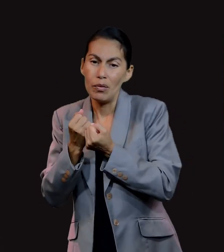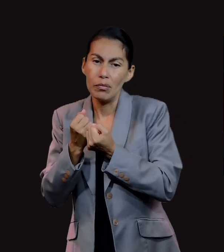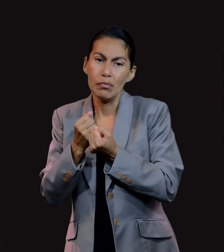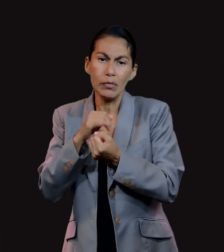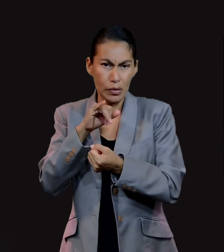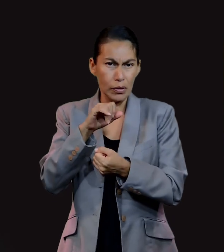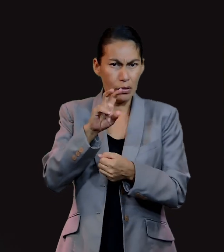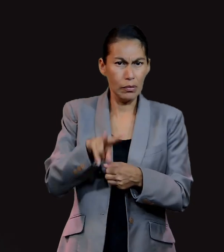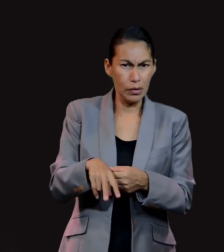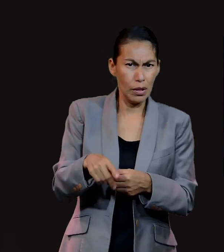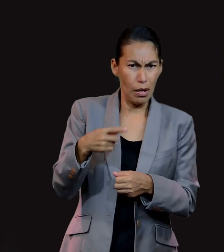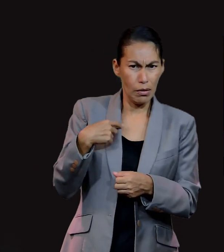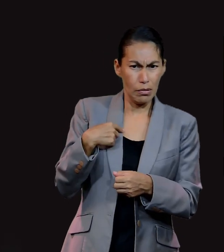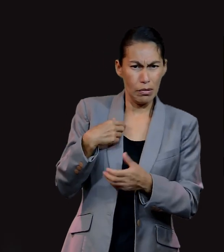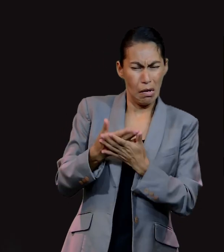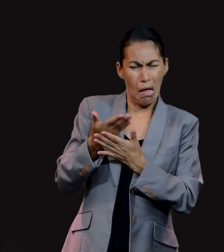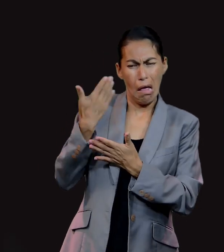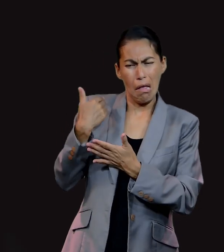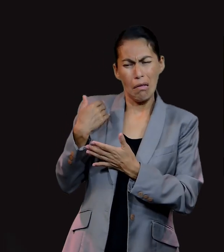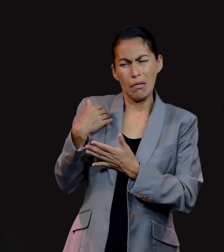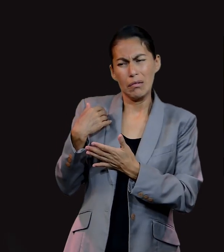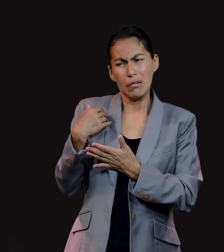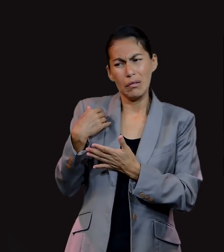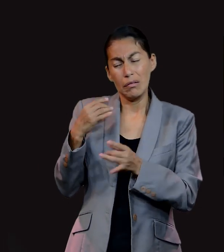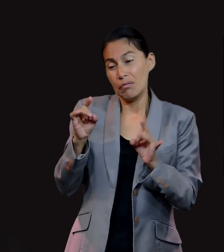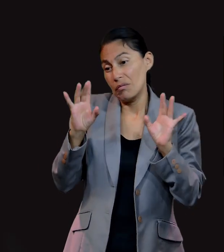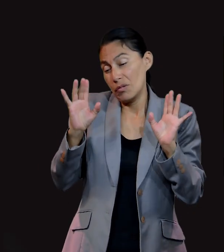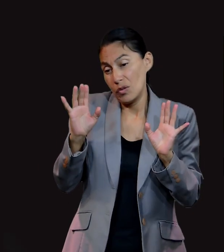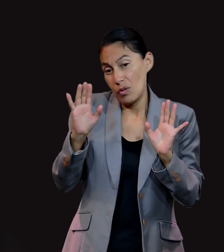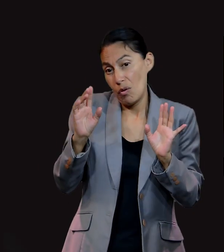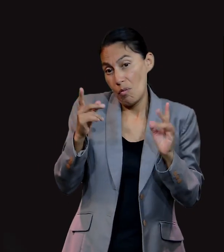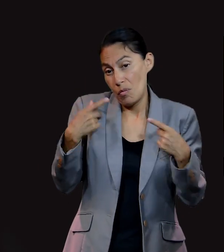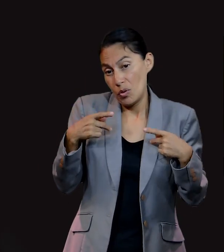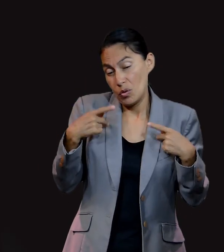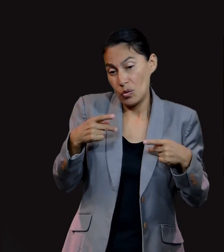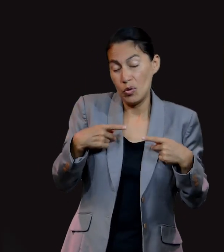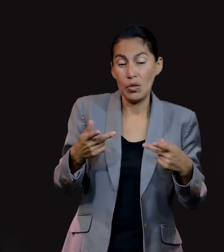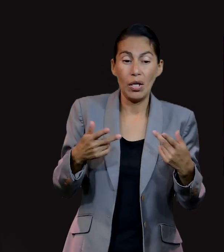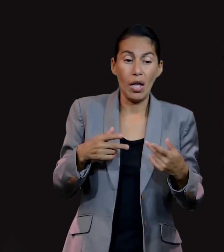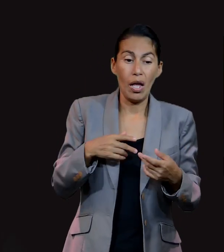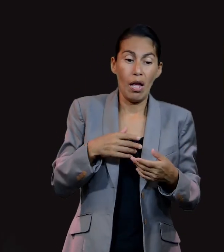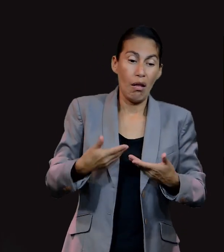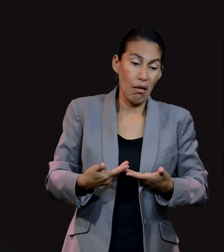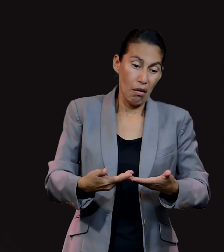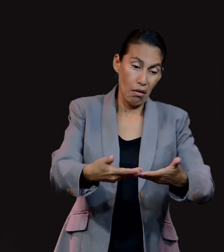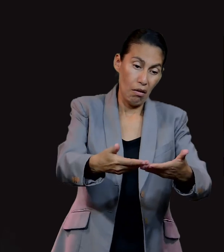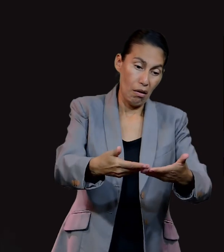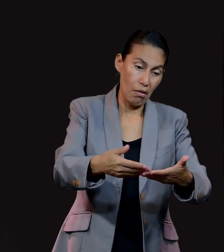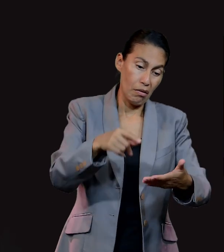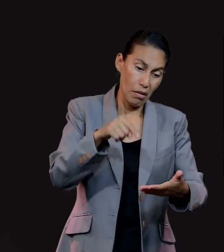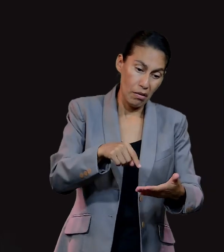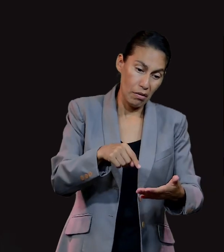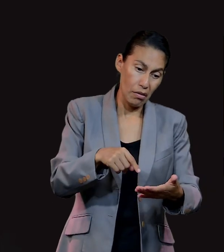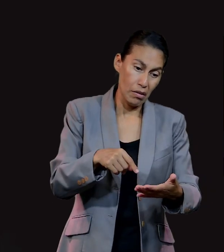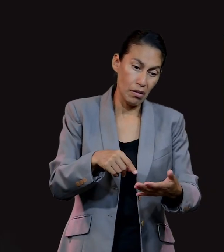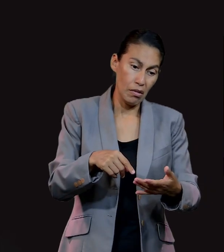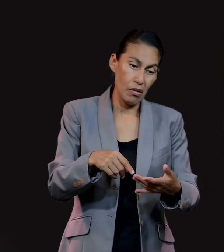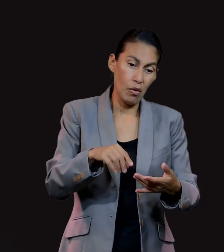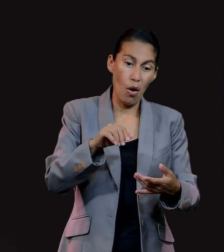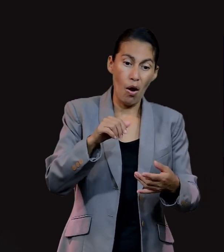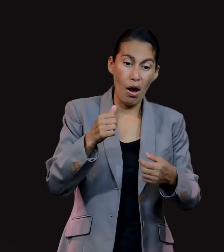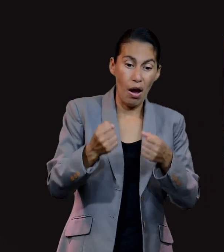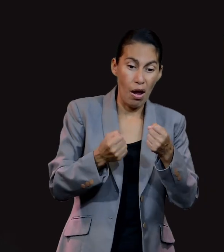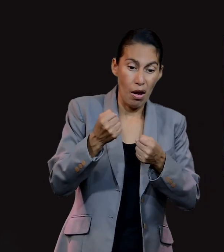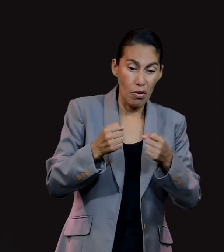papá en efecto yo un día presencié un accidente y vi a alguien que estaba colapsando en el